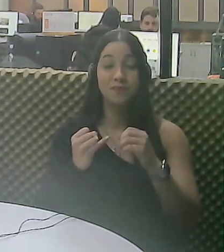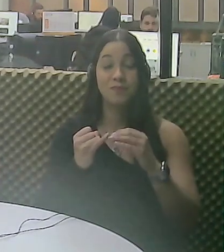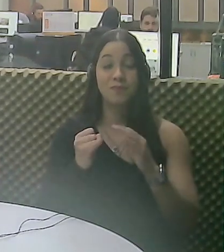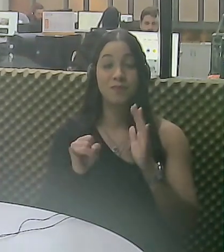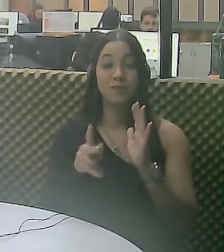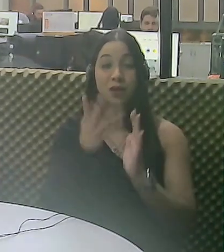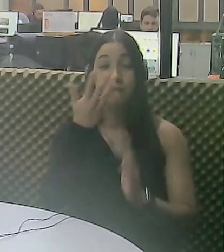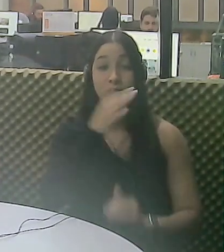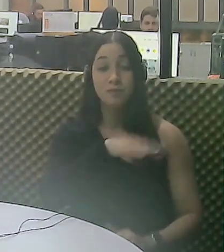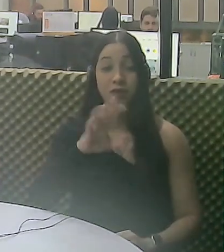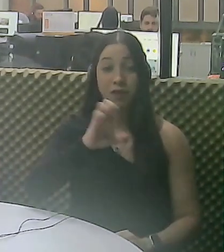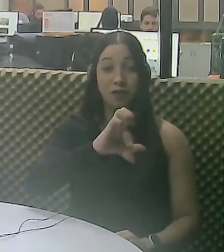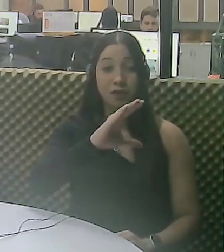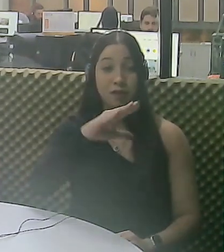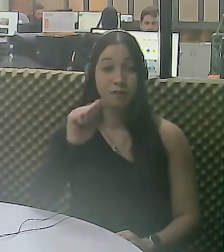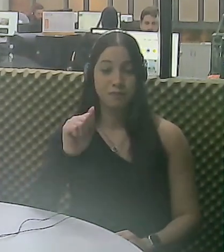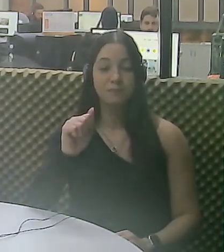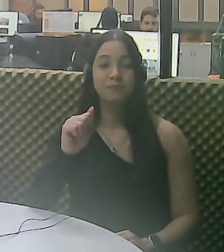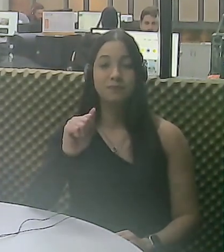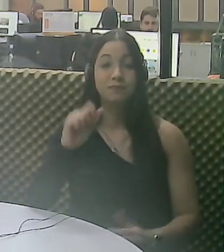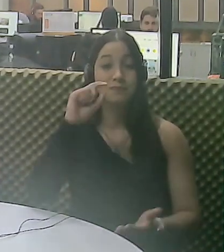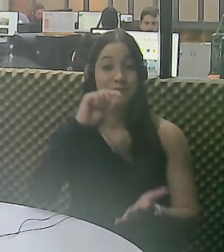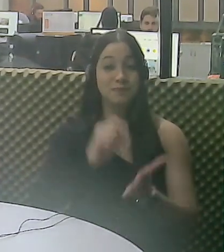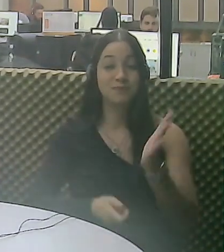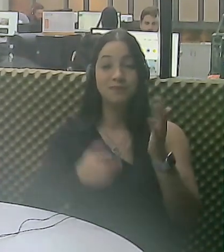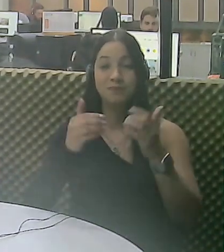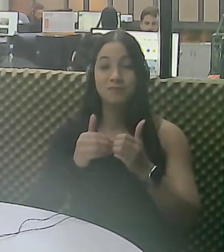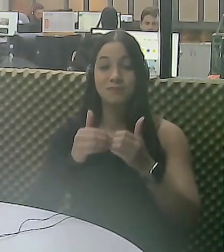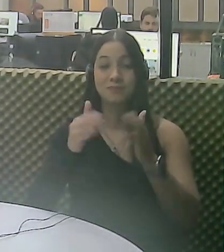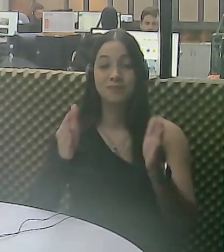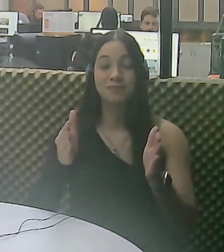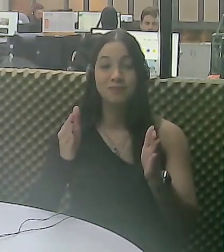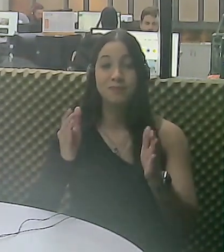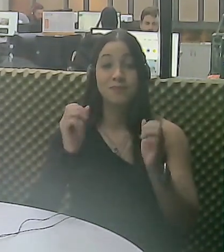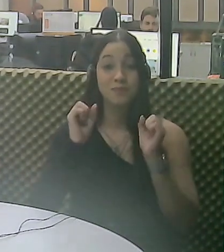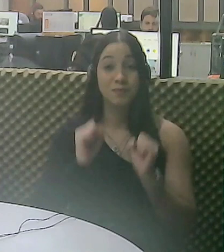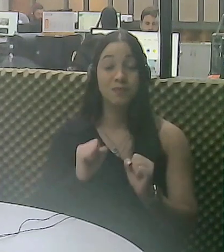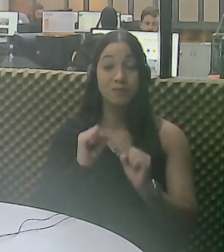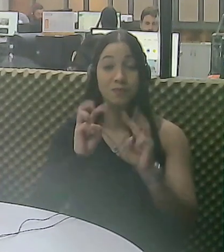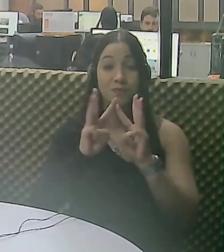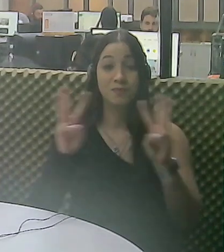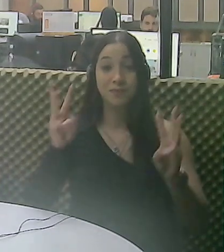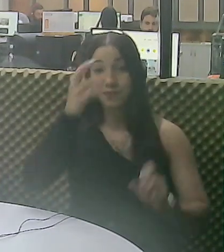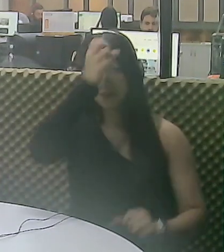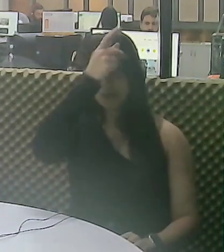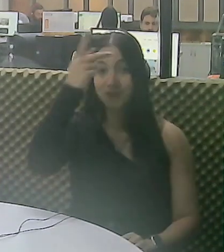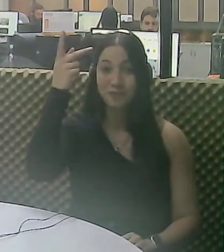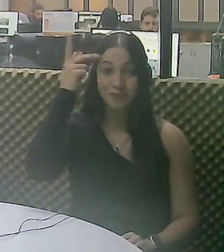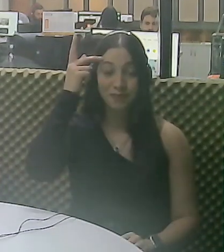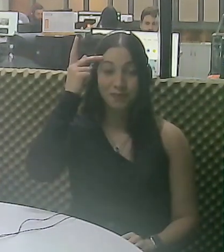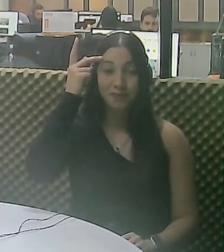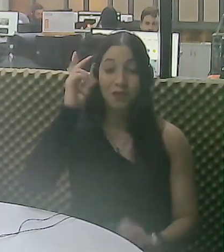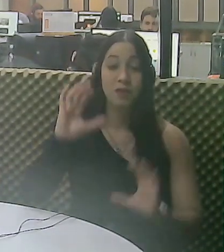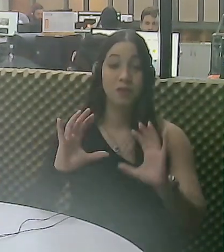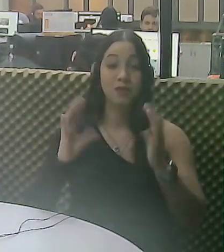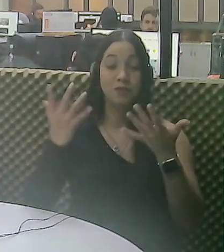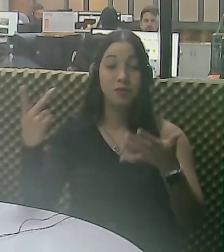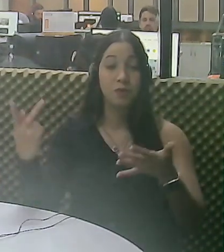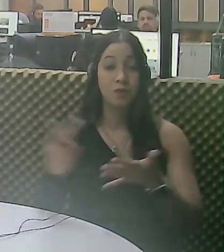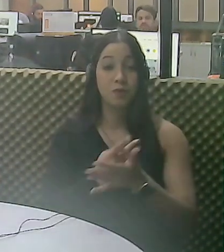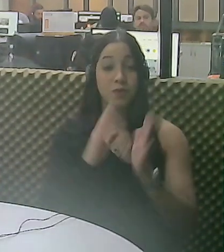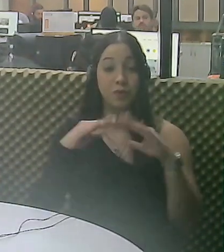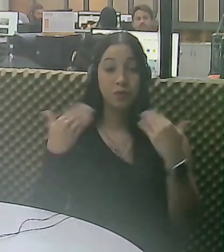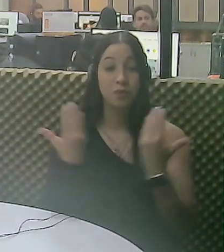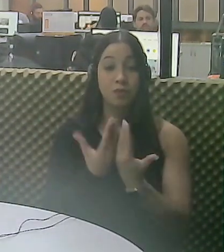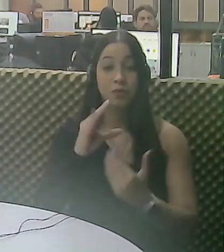do Adolescente, o ECA. As inscrições estão abertas e podem ser feitas pelo portal da Prefeitura. O evento vai acontecer no